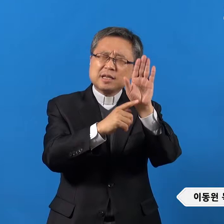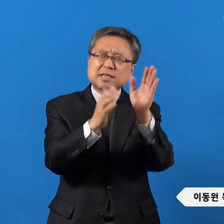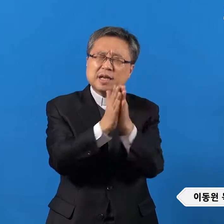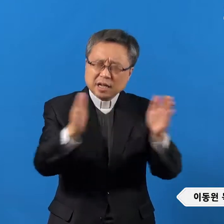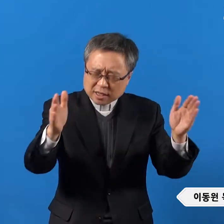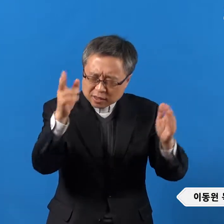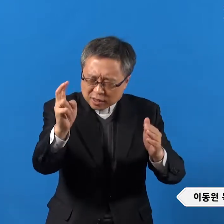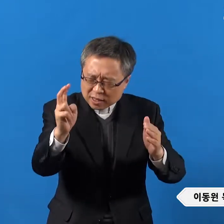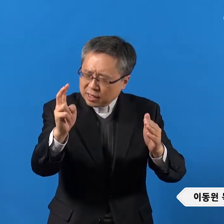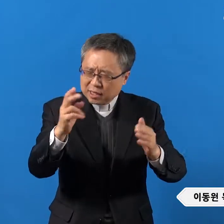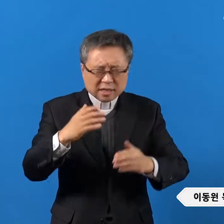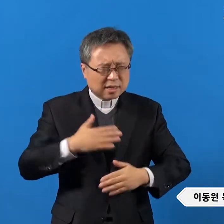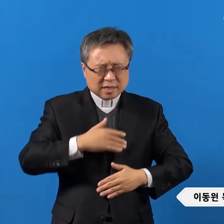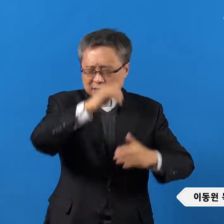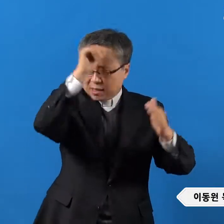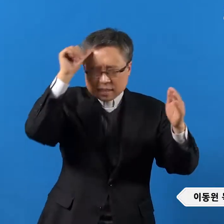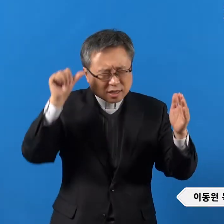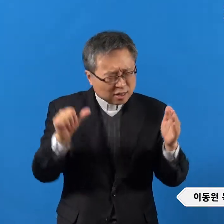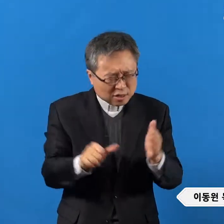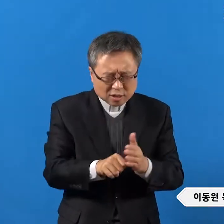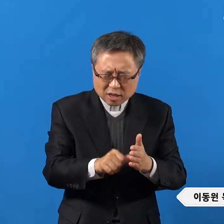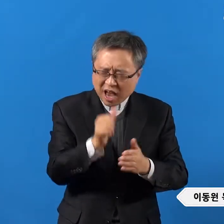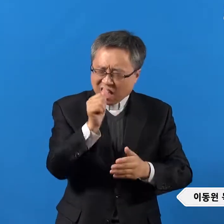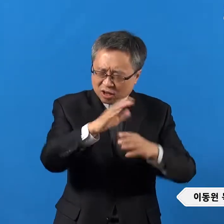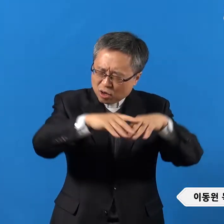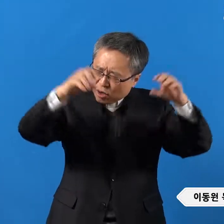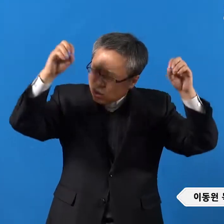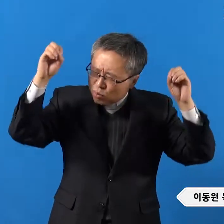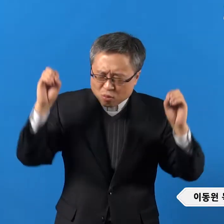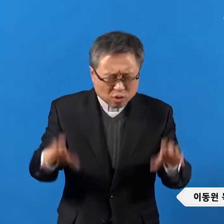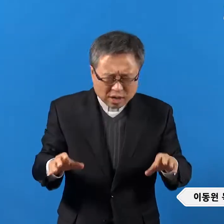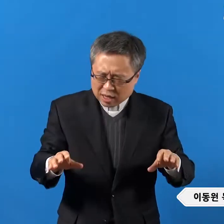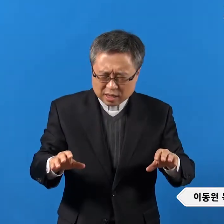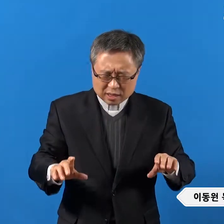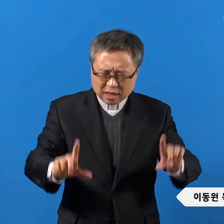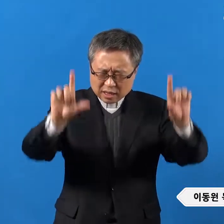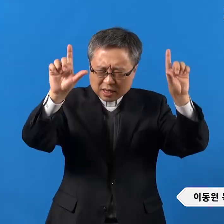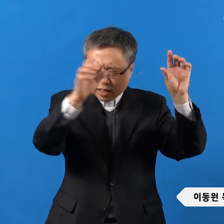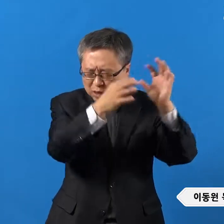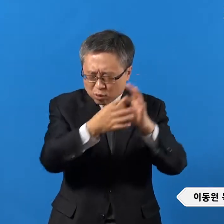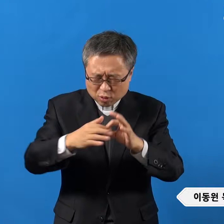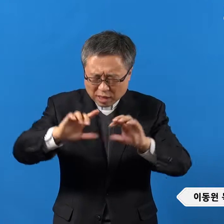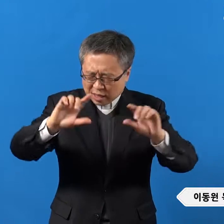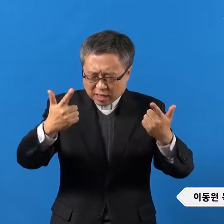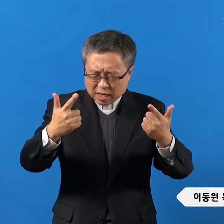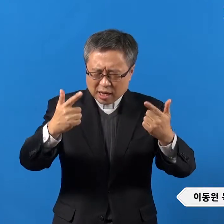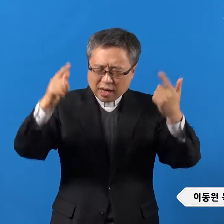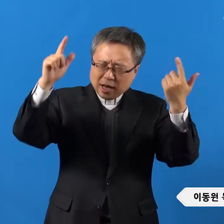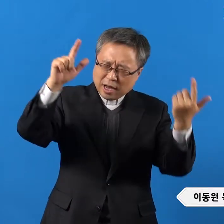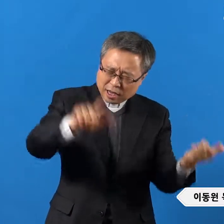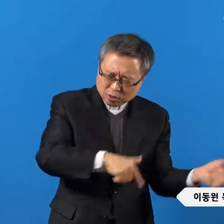결코 허무한 날들의 칼렌다의 연속이 아니라 하루하루가 신기하고 경이스러운